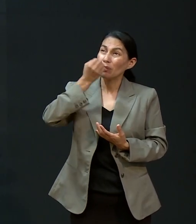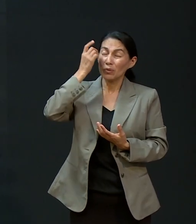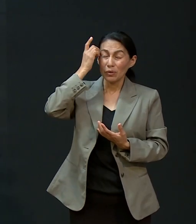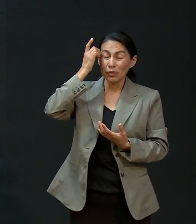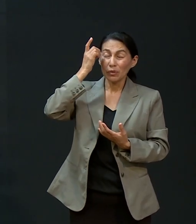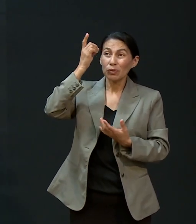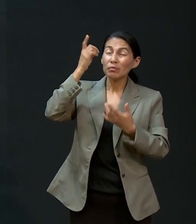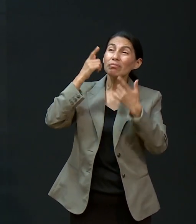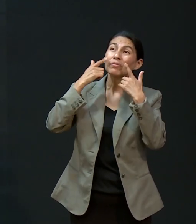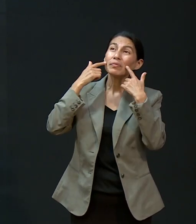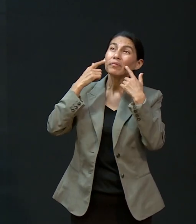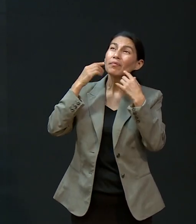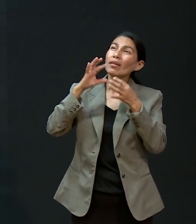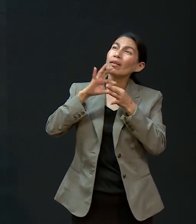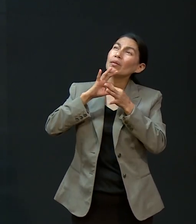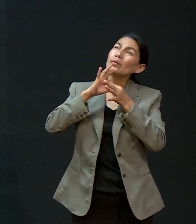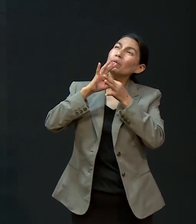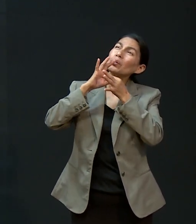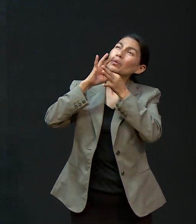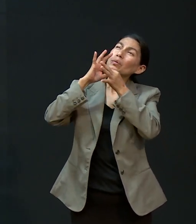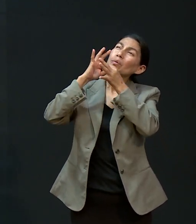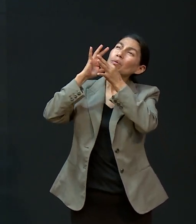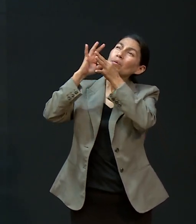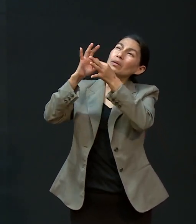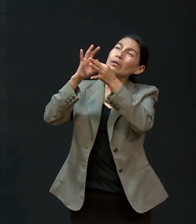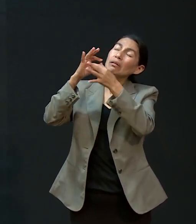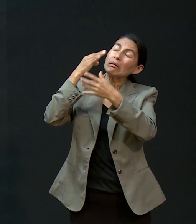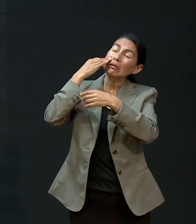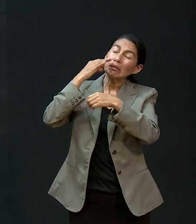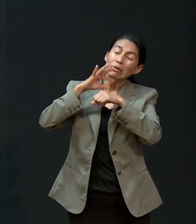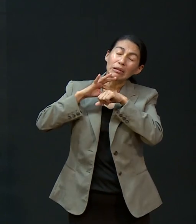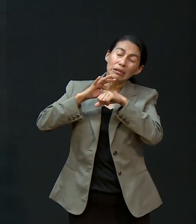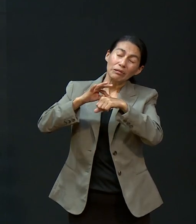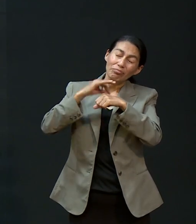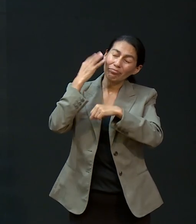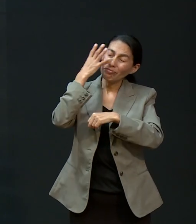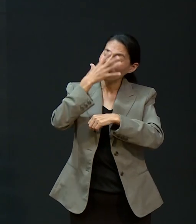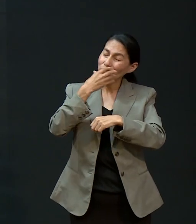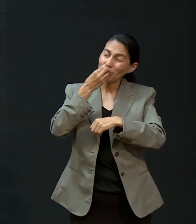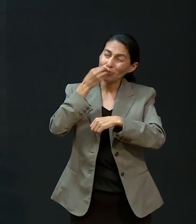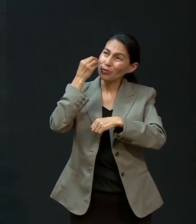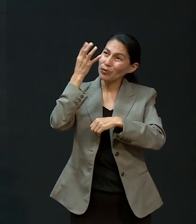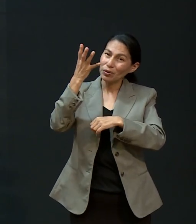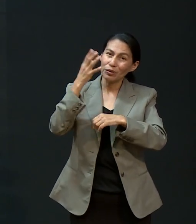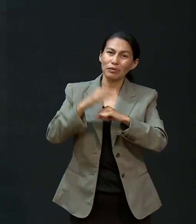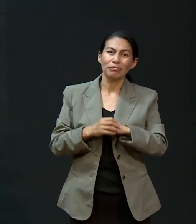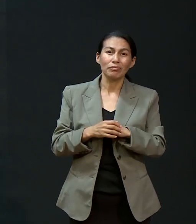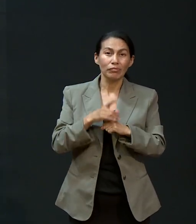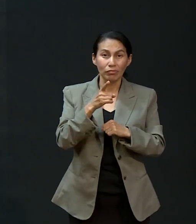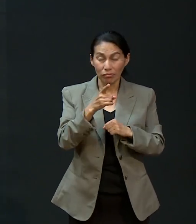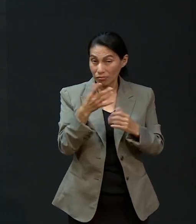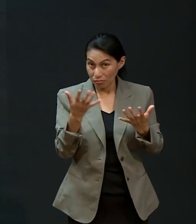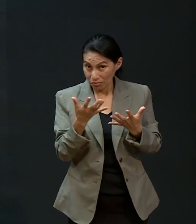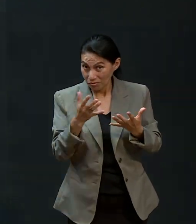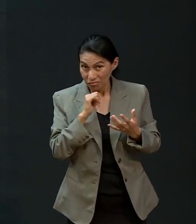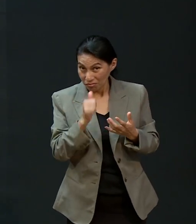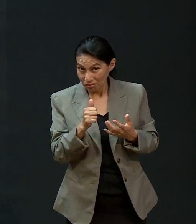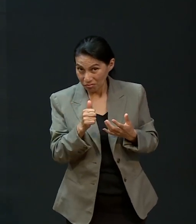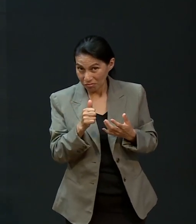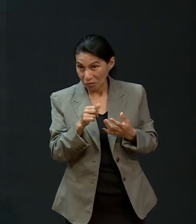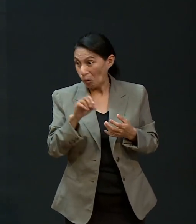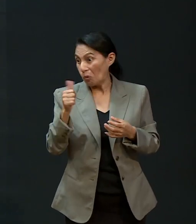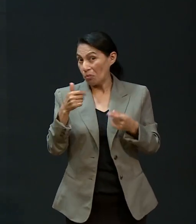elevarnos hasta el trono de la gracia de Dios para hallar esta gloriosa experiencia con Dios.